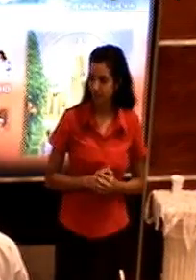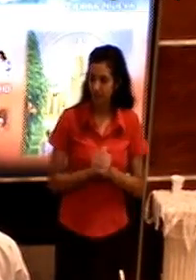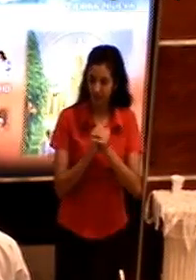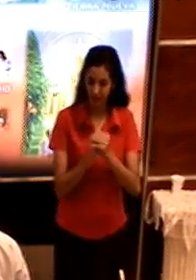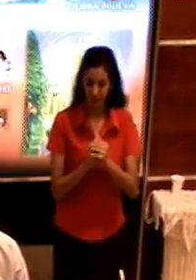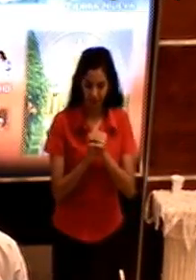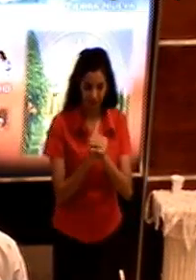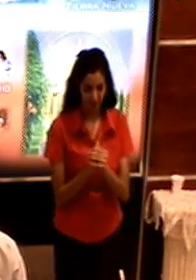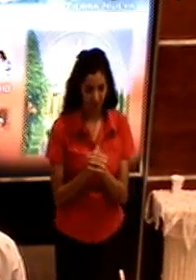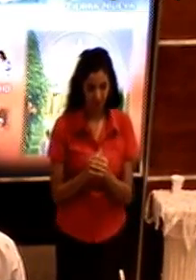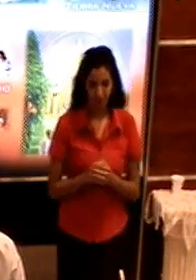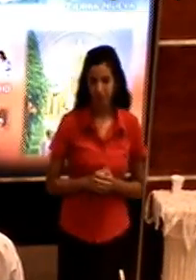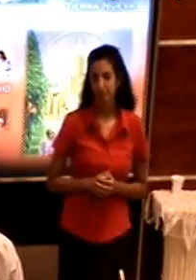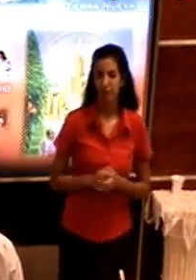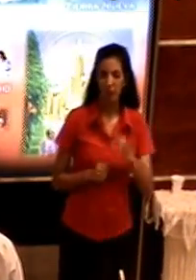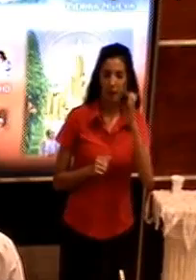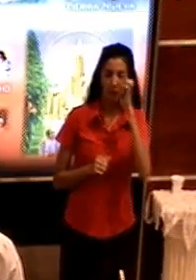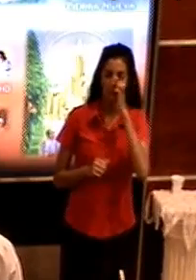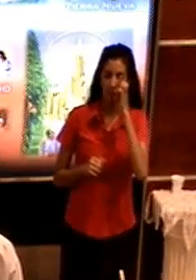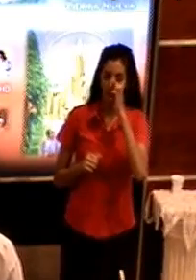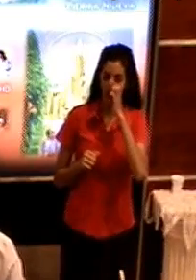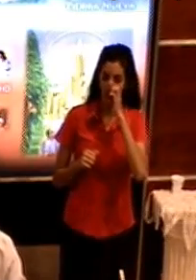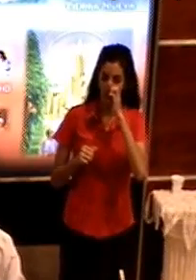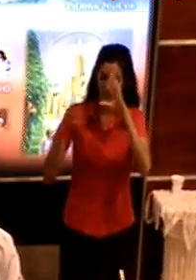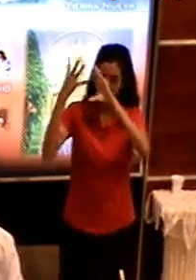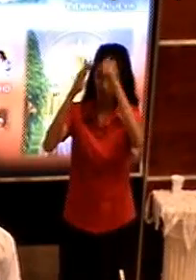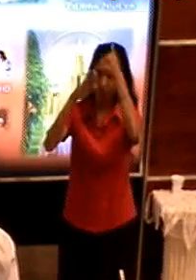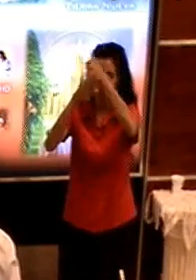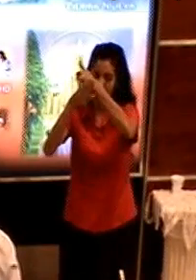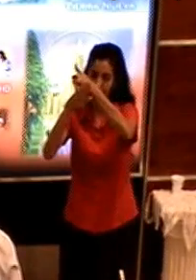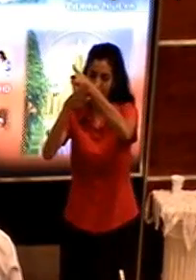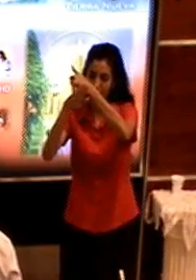Todopoderoso. Amado Padre que estás en los cielos,